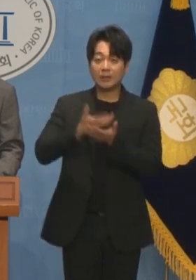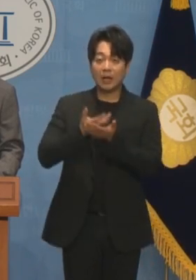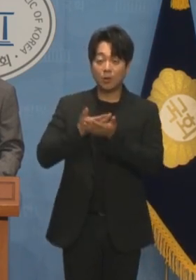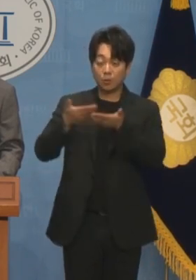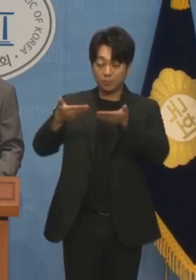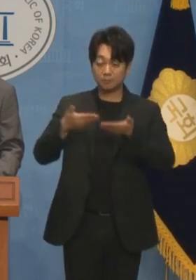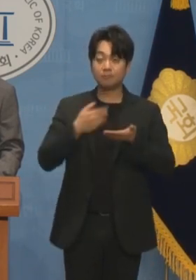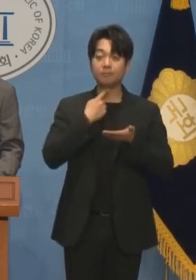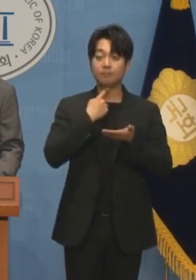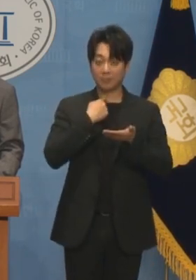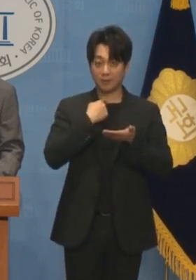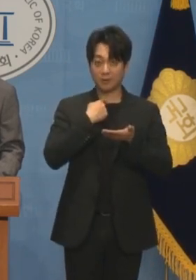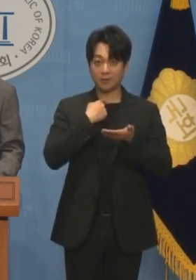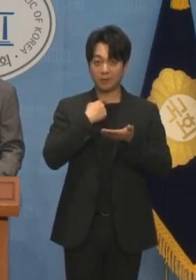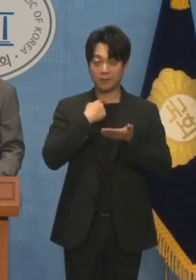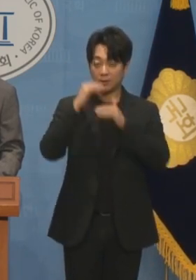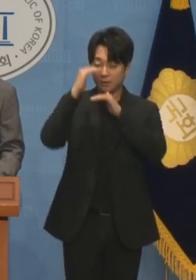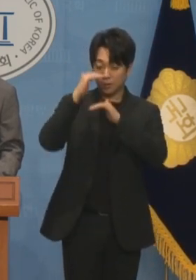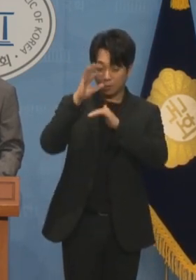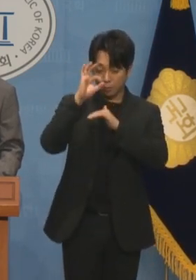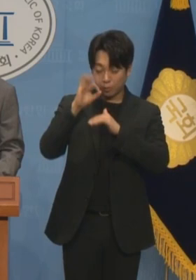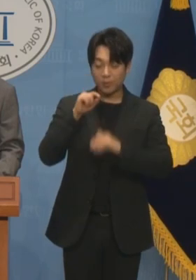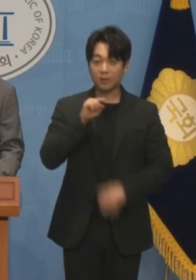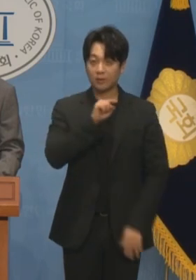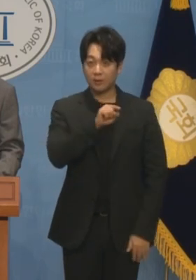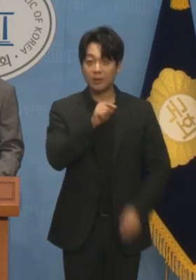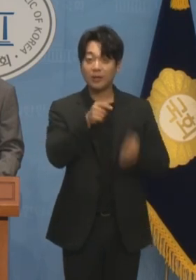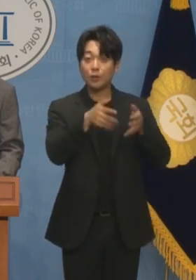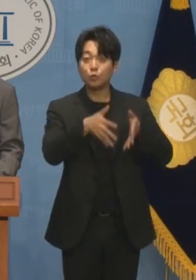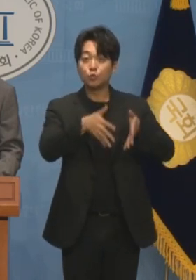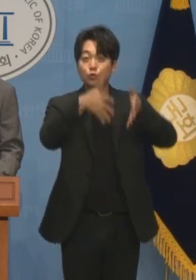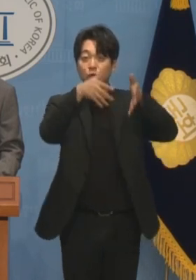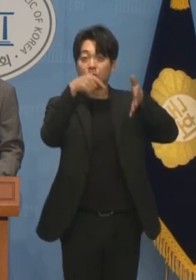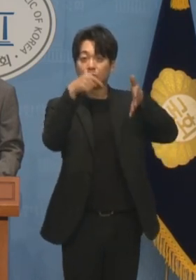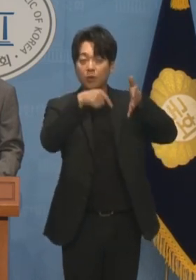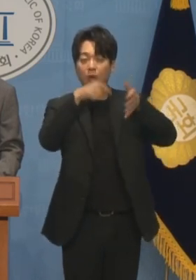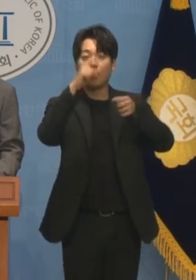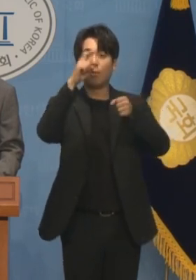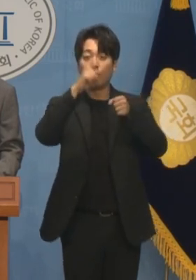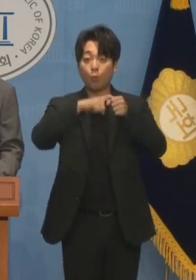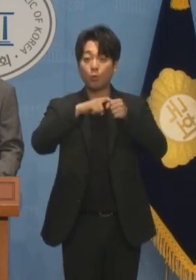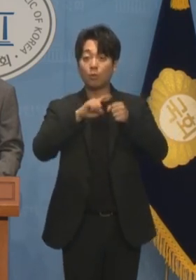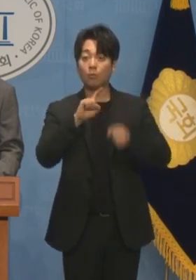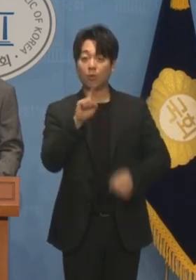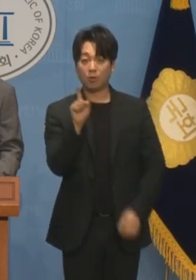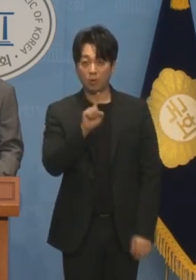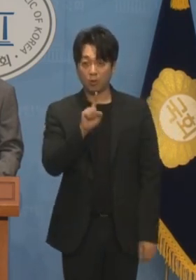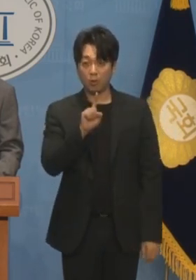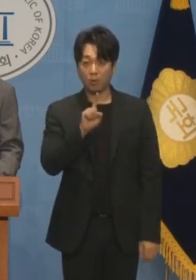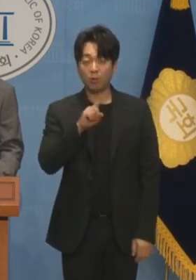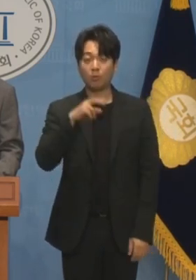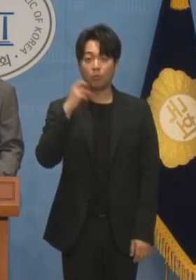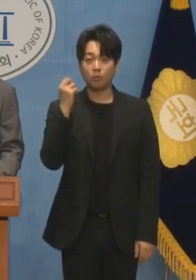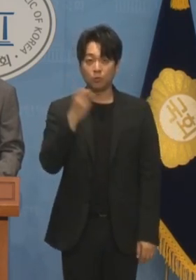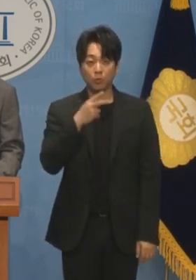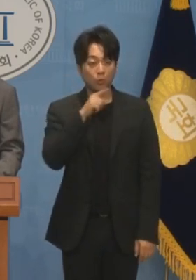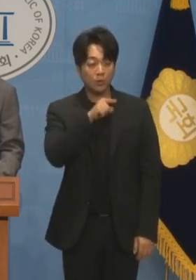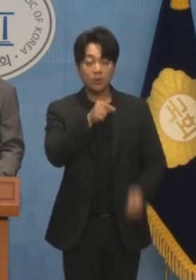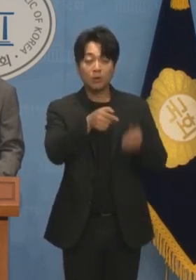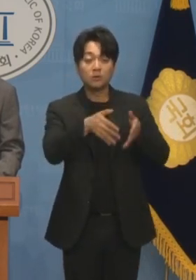보면 해당 구조물의 목적 설치 이유는 무엇이고 또 언제